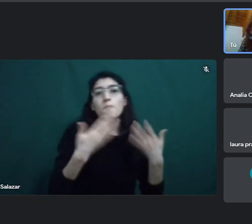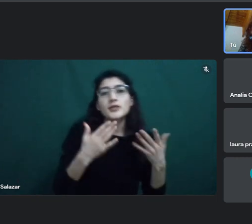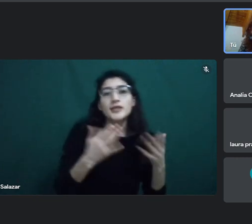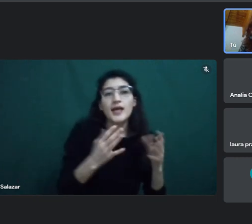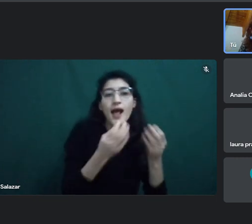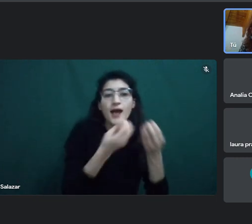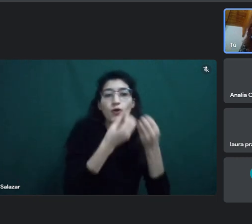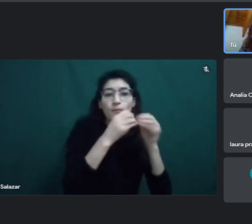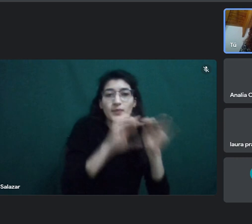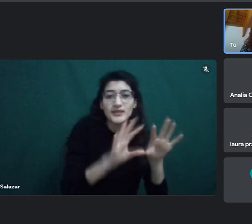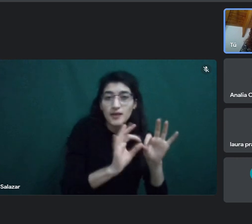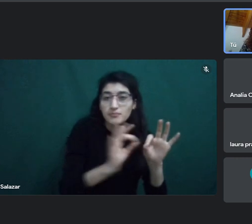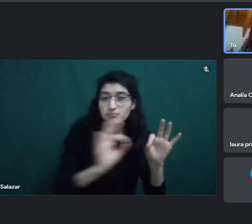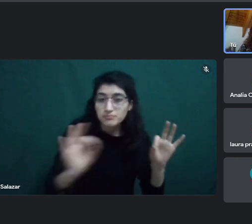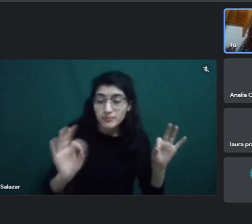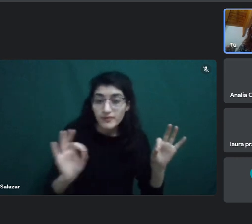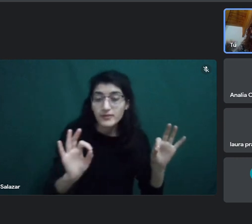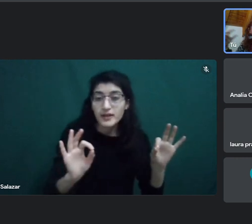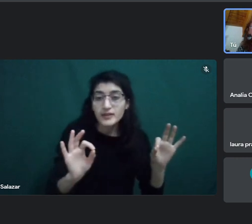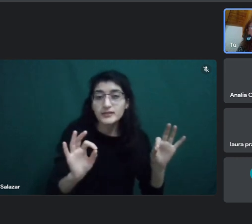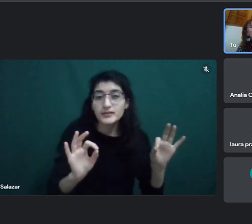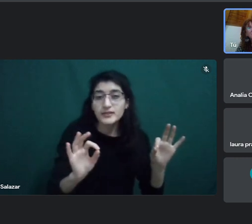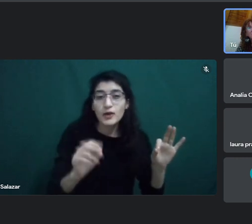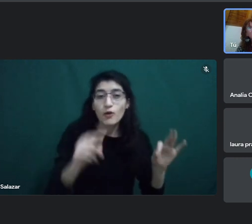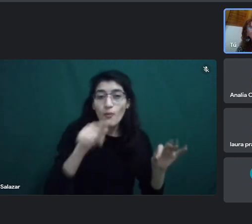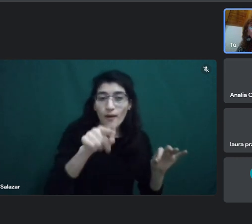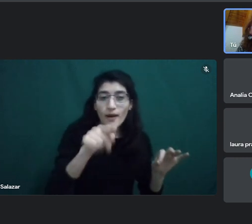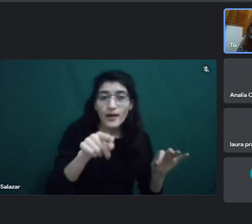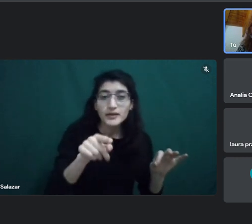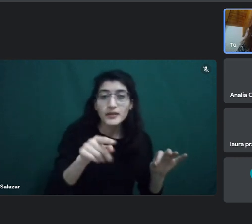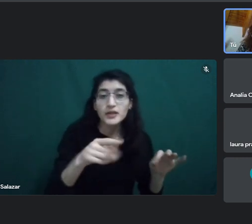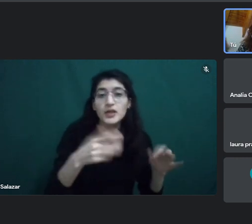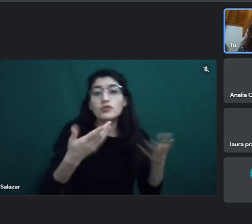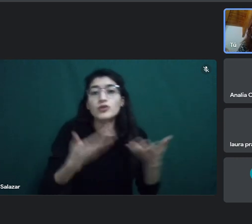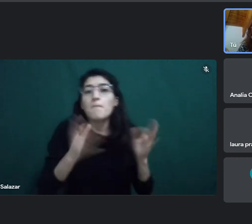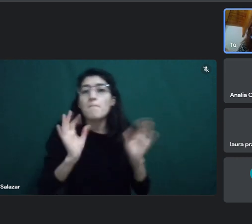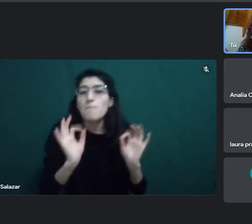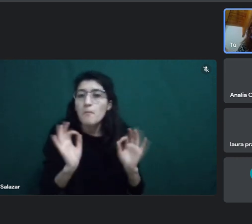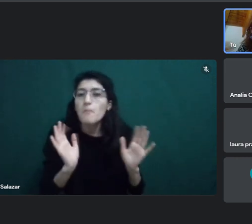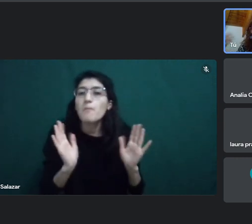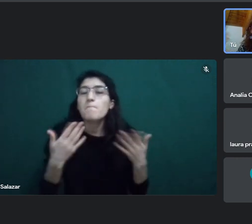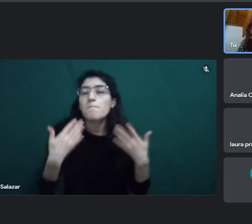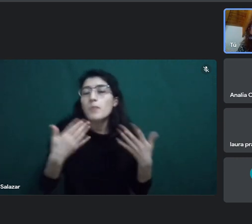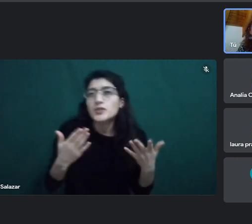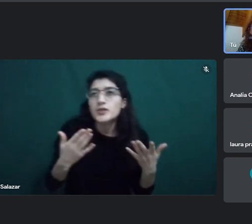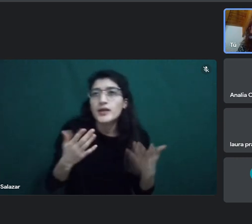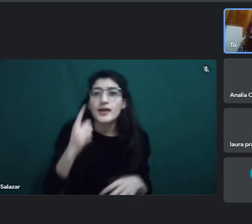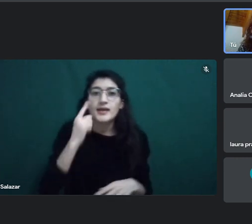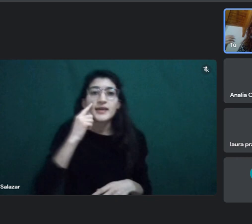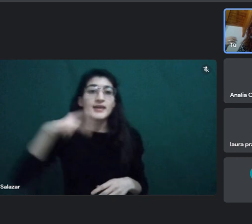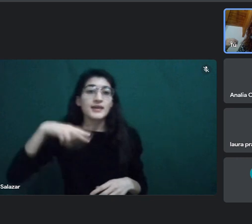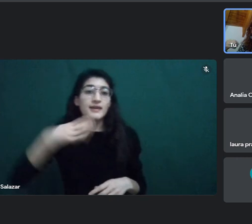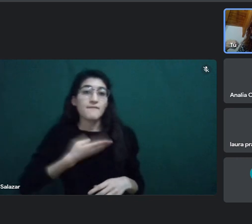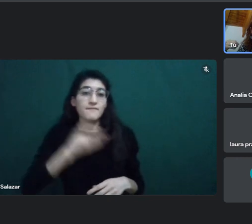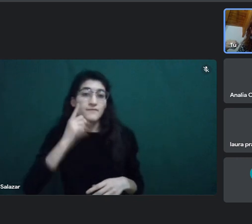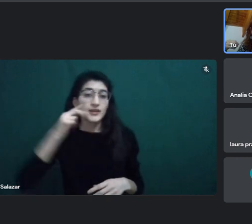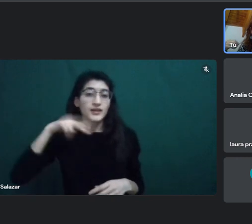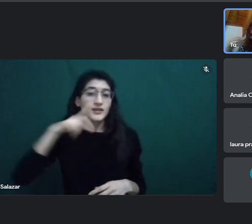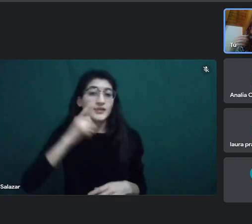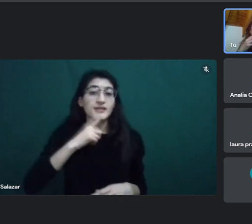¿sí? Entonces podría ser infinitivo o sustantivo, o sea, planificar o la